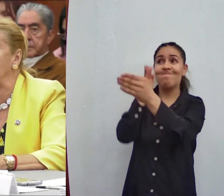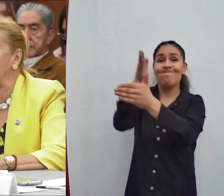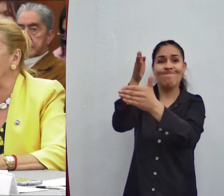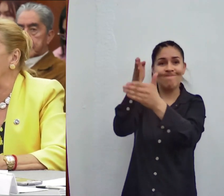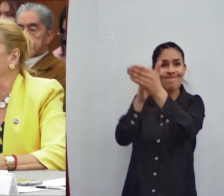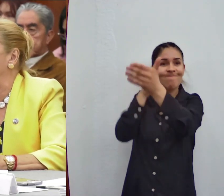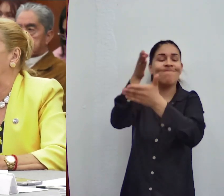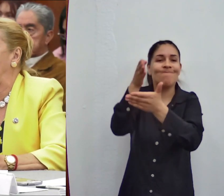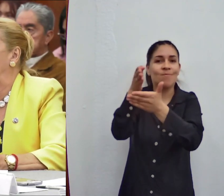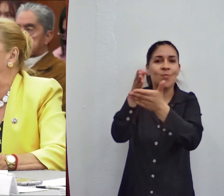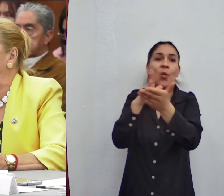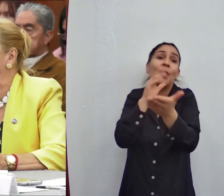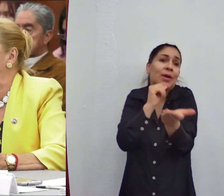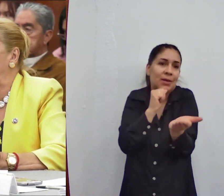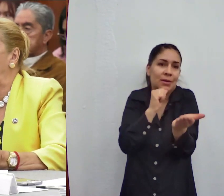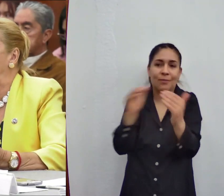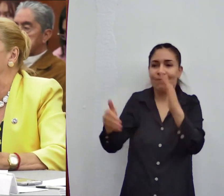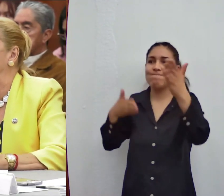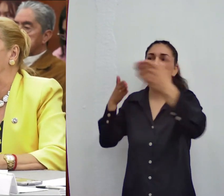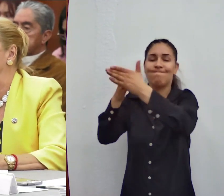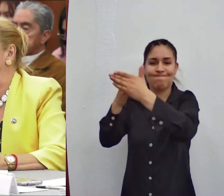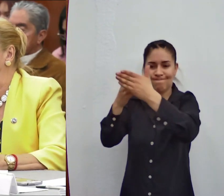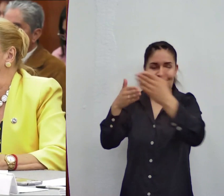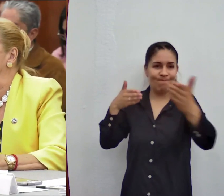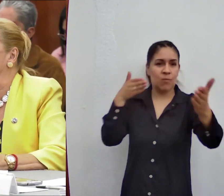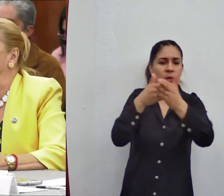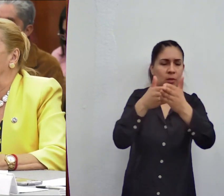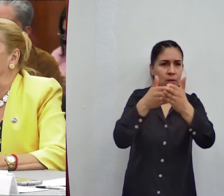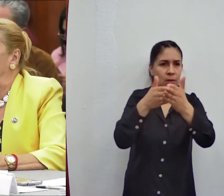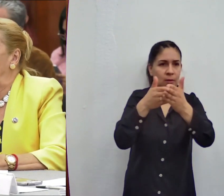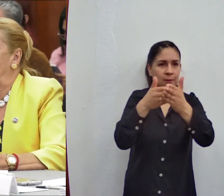hacer por falta de,